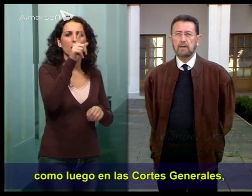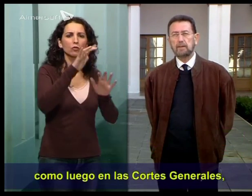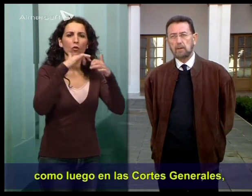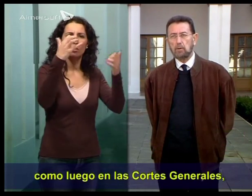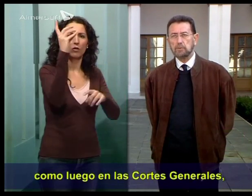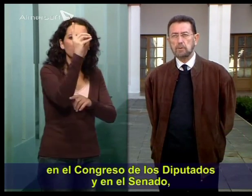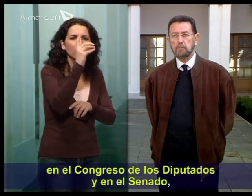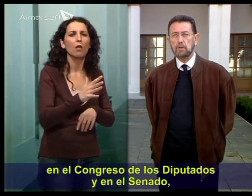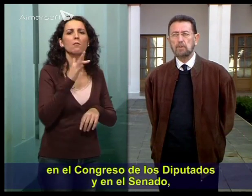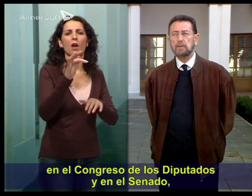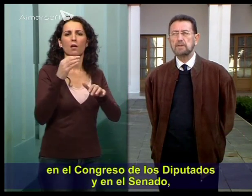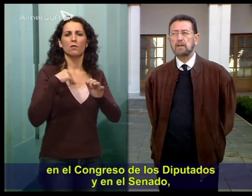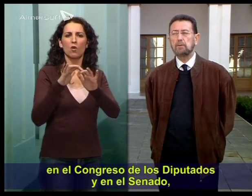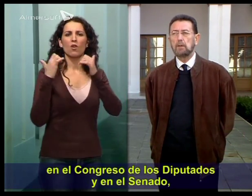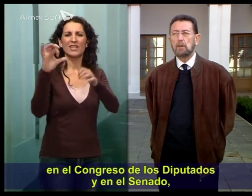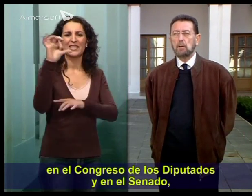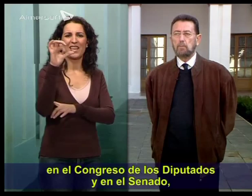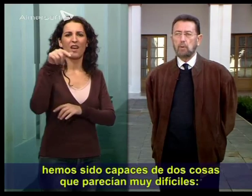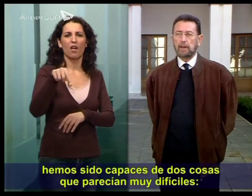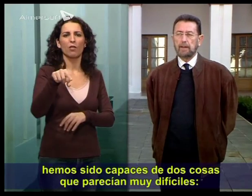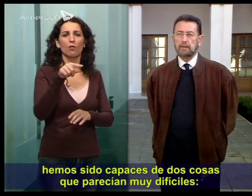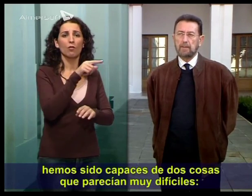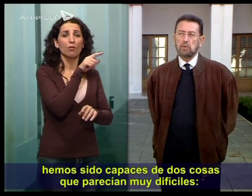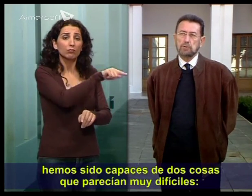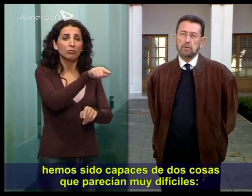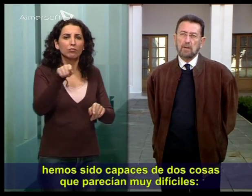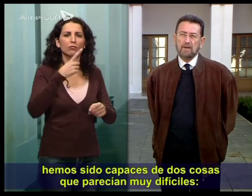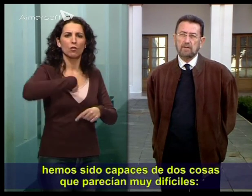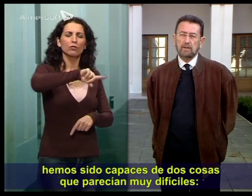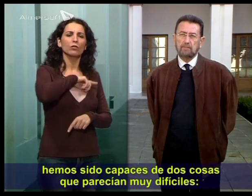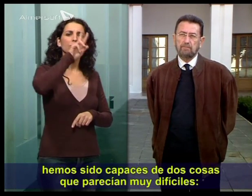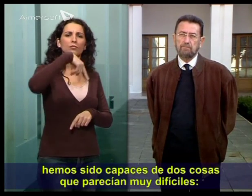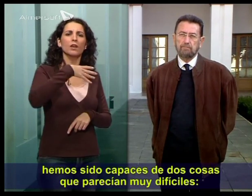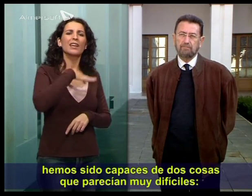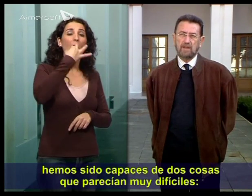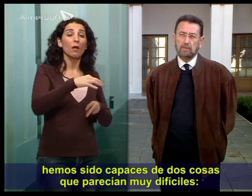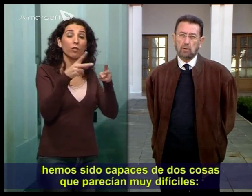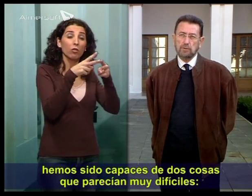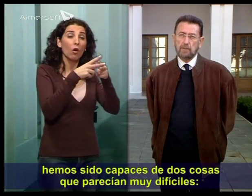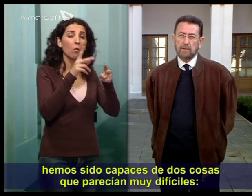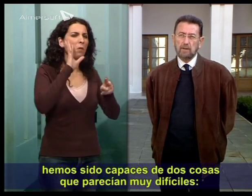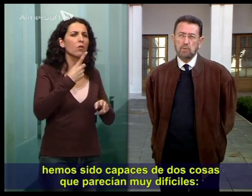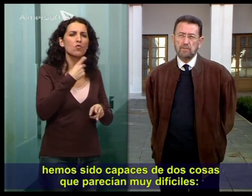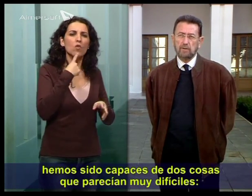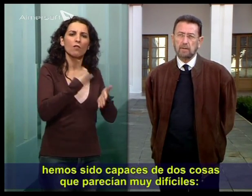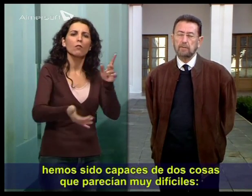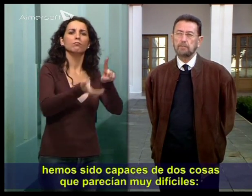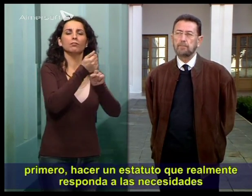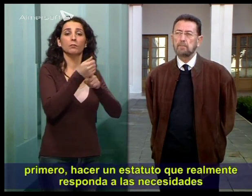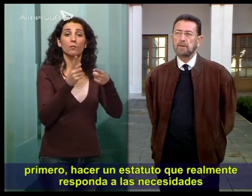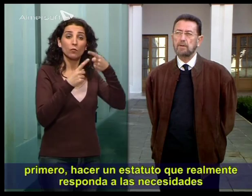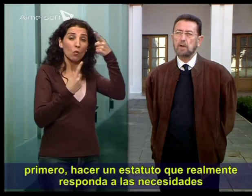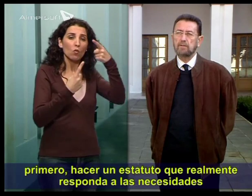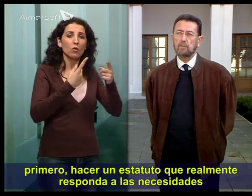Cortes Generales, en el Congreso de los Diputados y en el Senado, pues hemos sido capaces de 2 cosas que parecían muy difíciles,